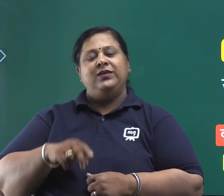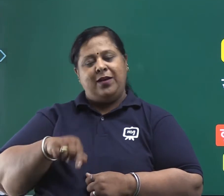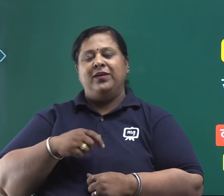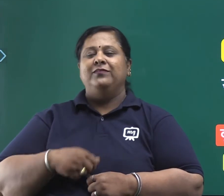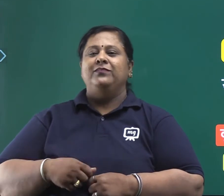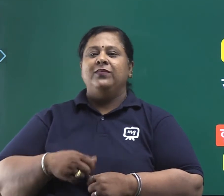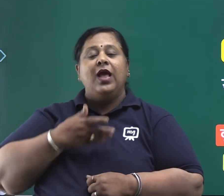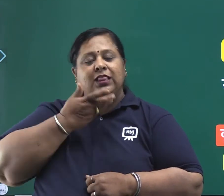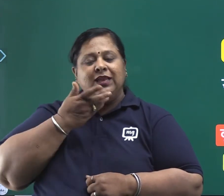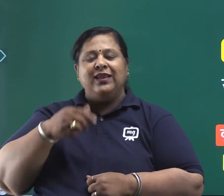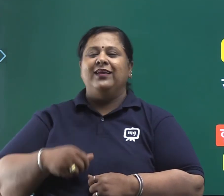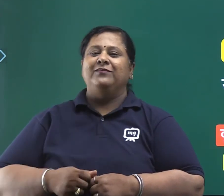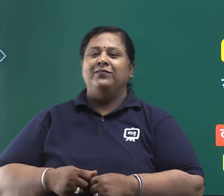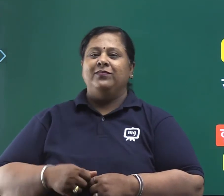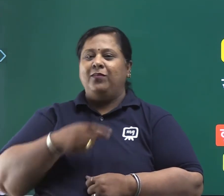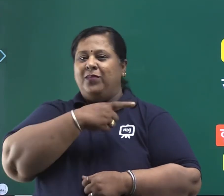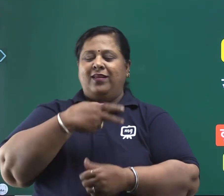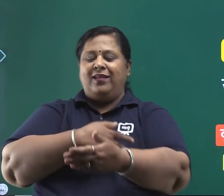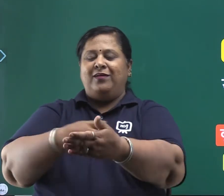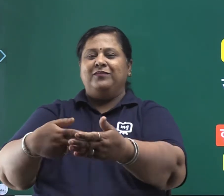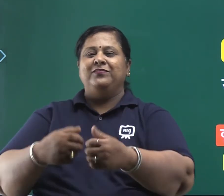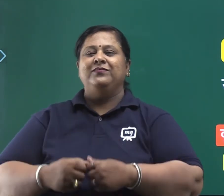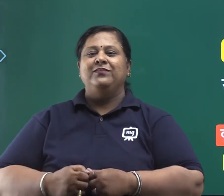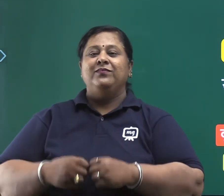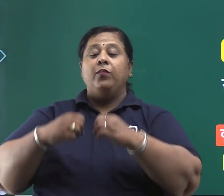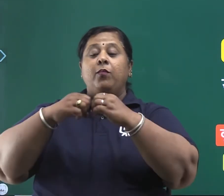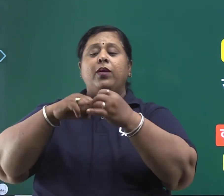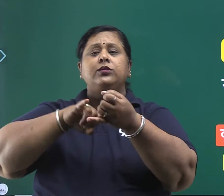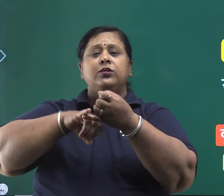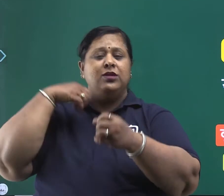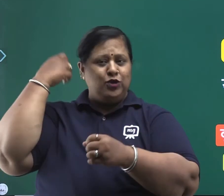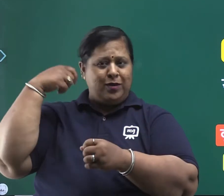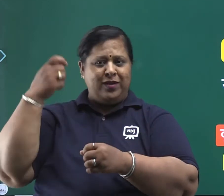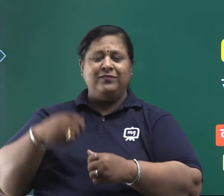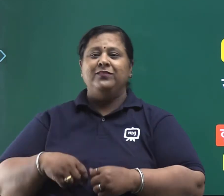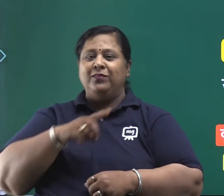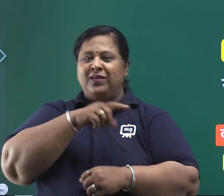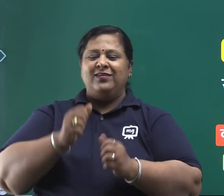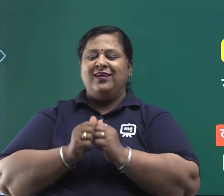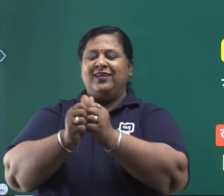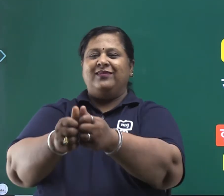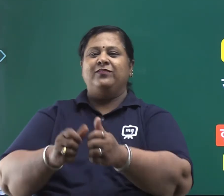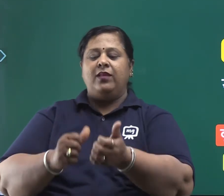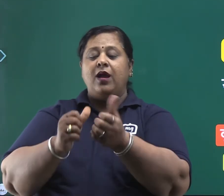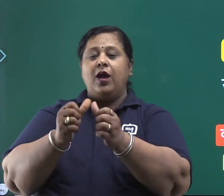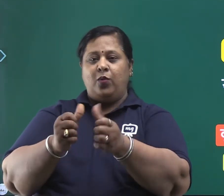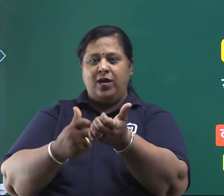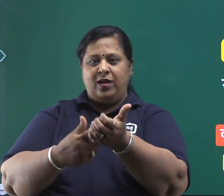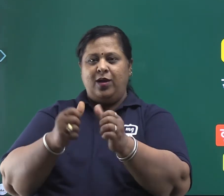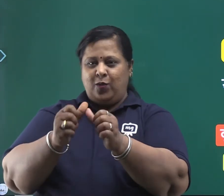पर अध्ययन करेंगे। मेरा नाम ब्रिज सुंदर शर्मा, मेरे साथ हैं अरुणा